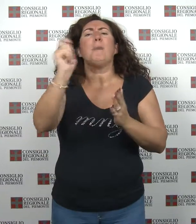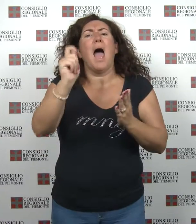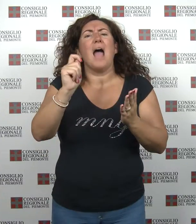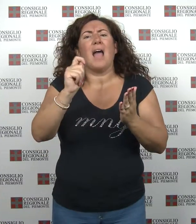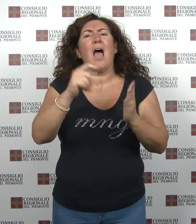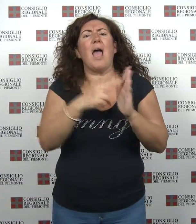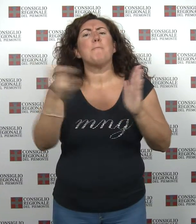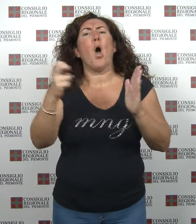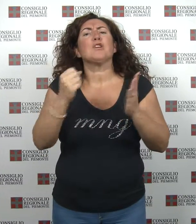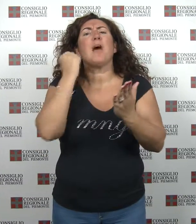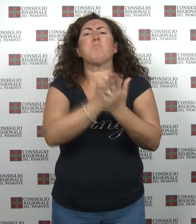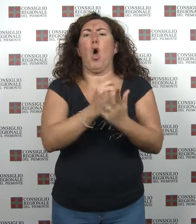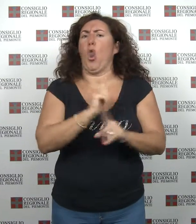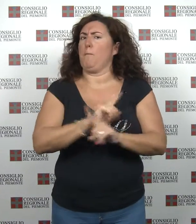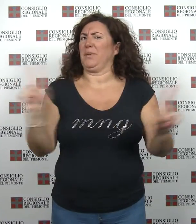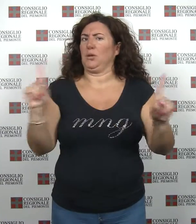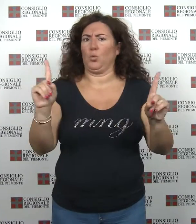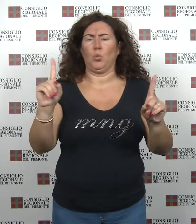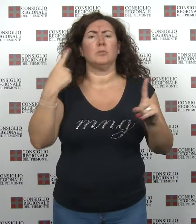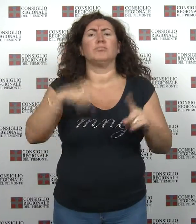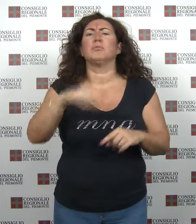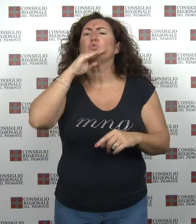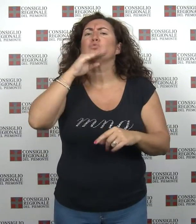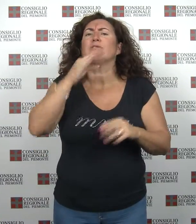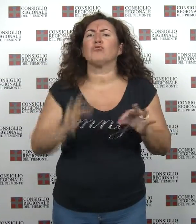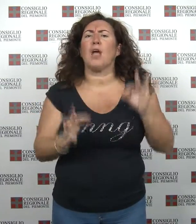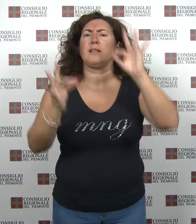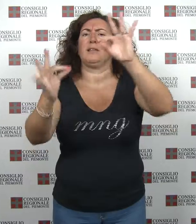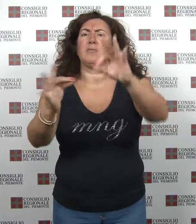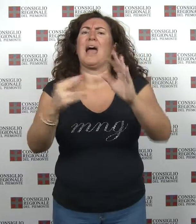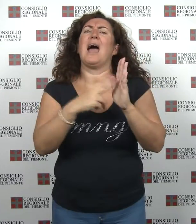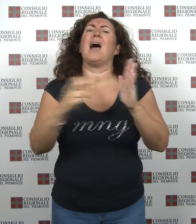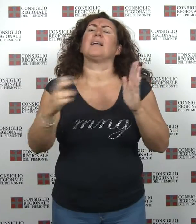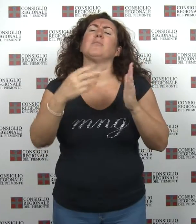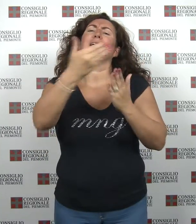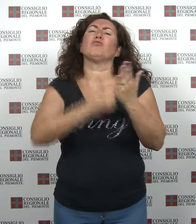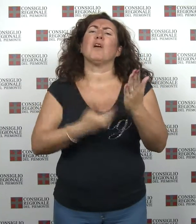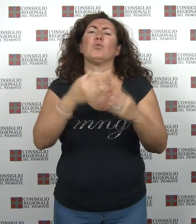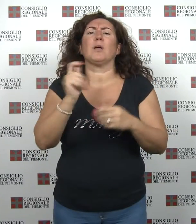sarà valido semplicemente esibendo la ricevuta di pagamento compilata correttamente.